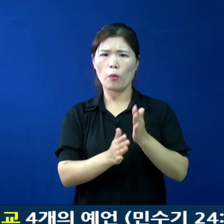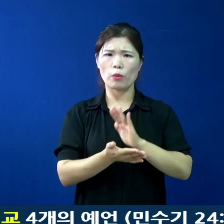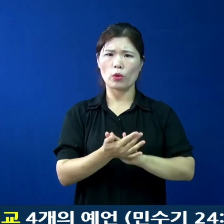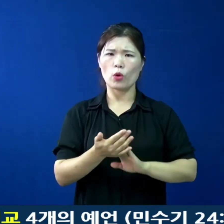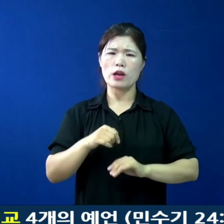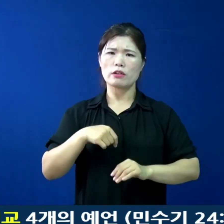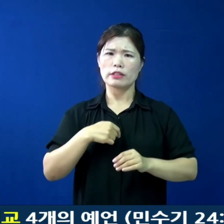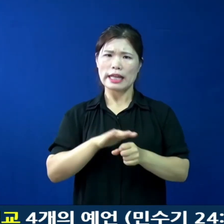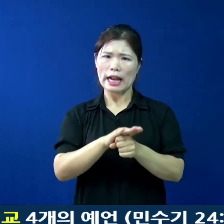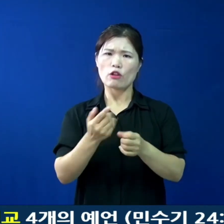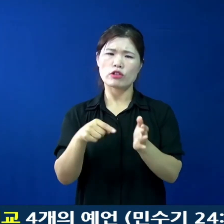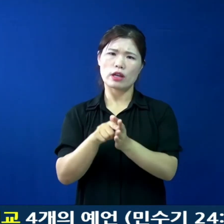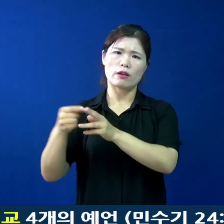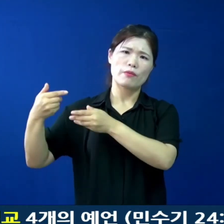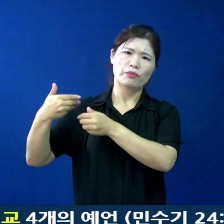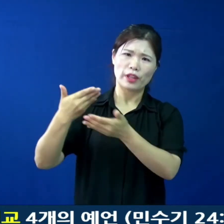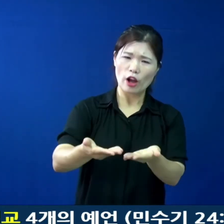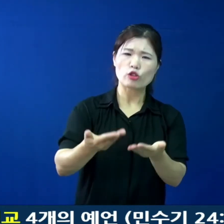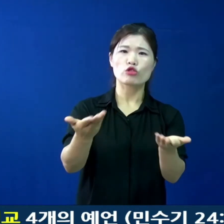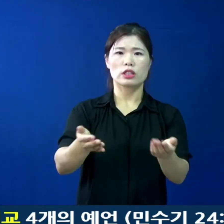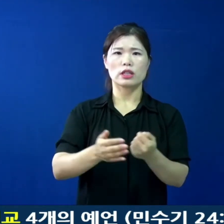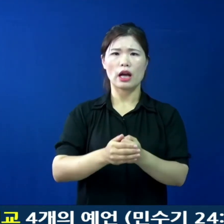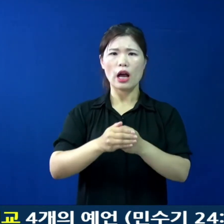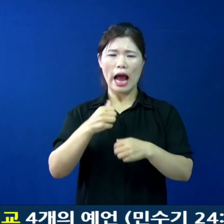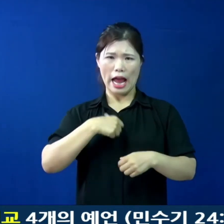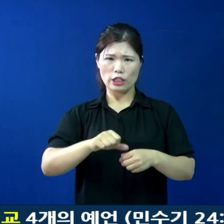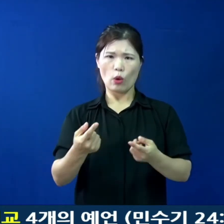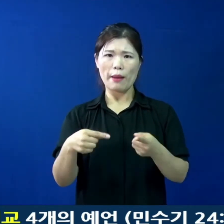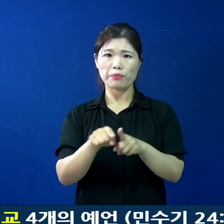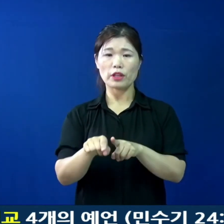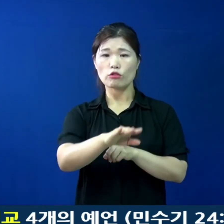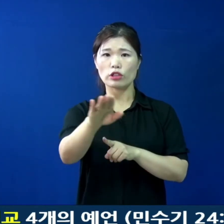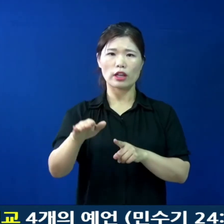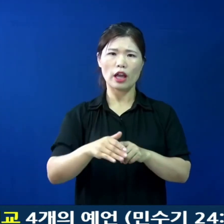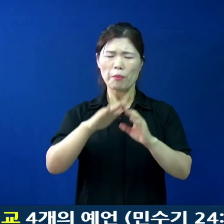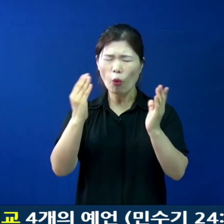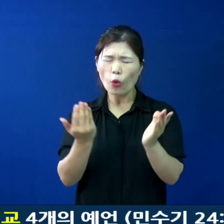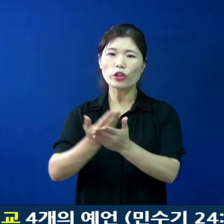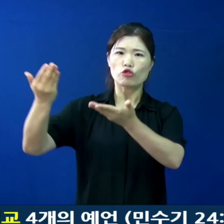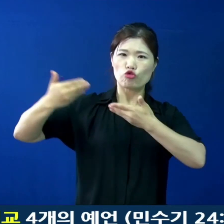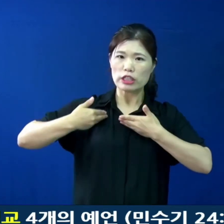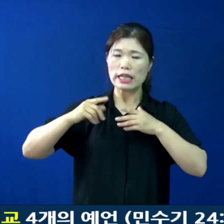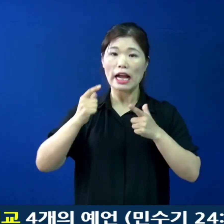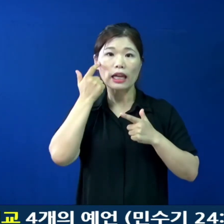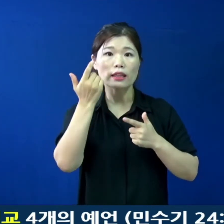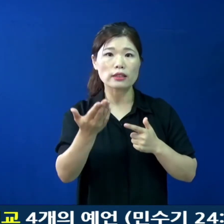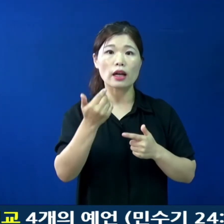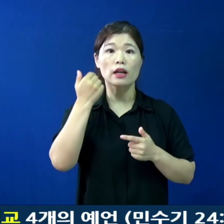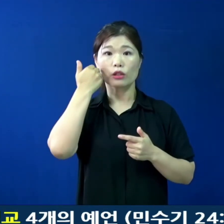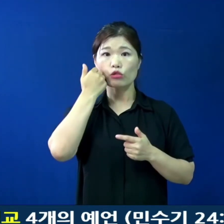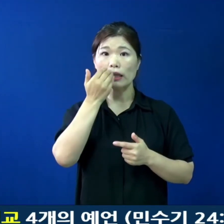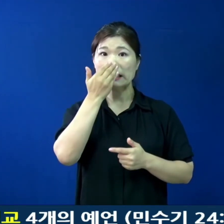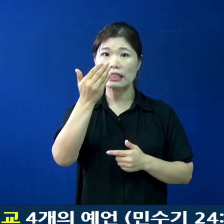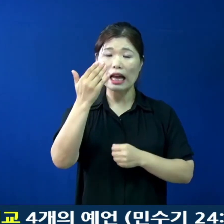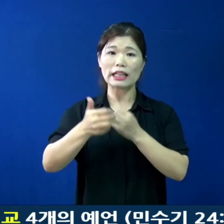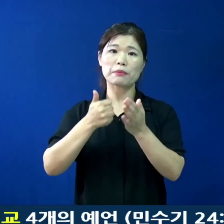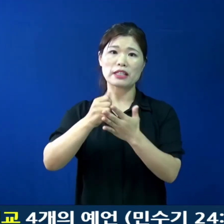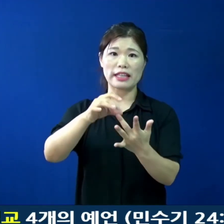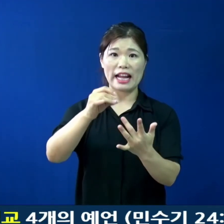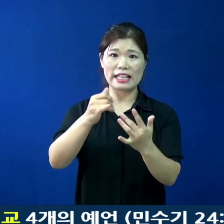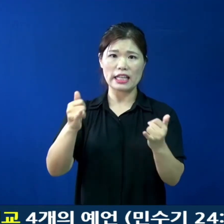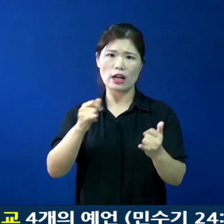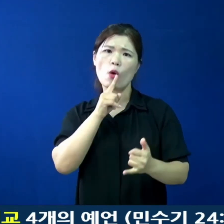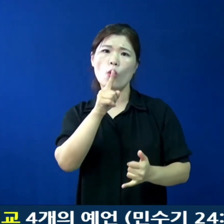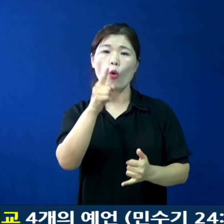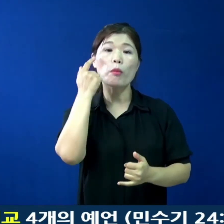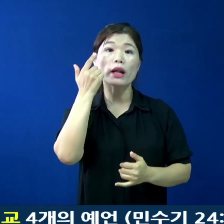내주시니가 어찌 그 아들과 함께 모든 것을 우리에게 주시지 아니하겠느냐? 누가 능히 하나님께서 택하신 자들을